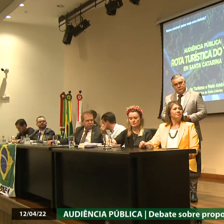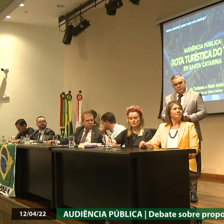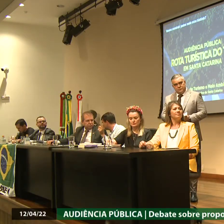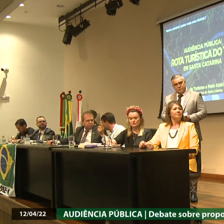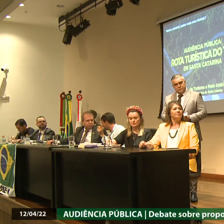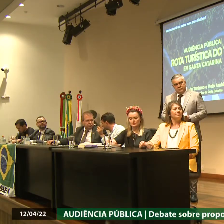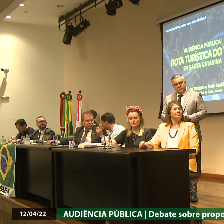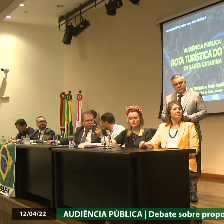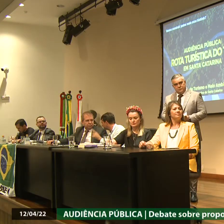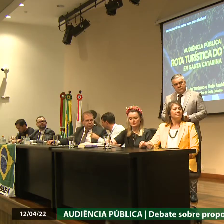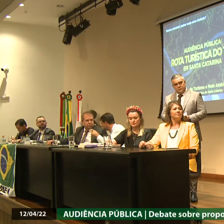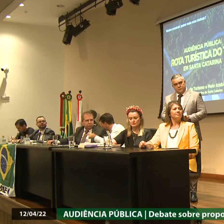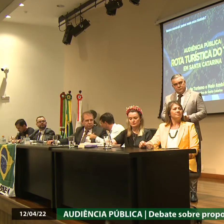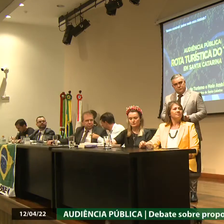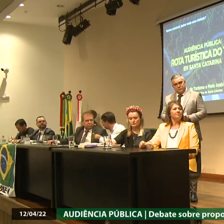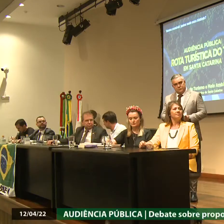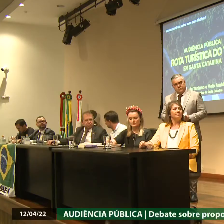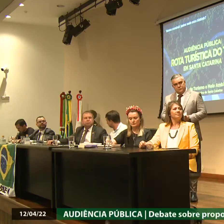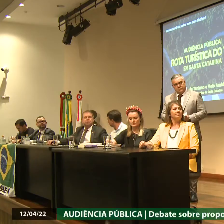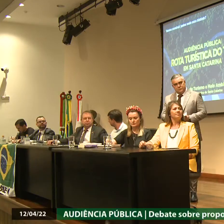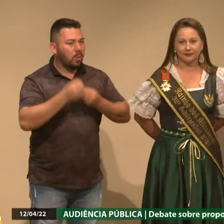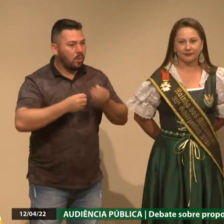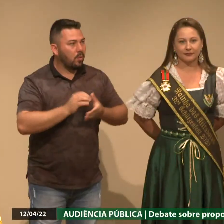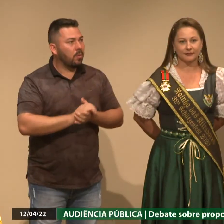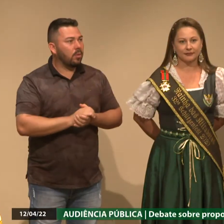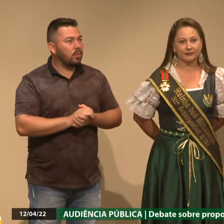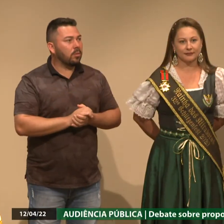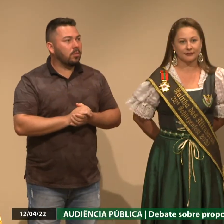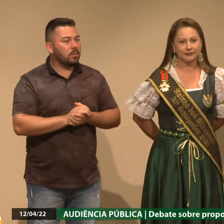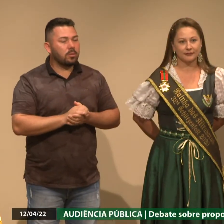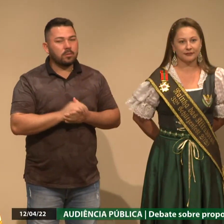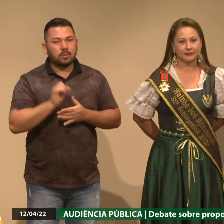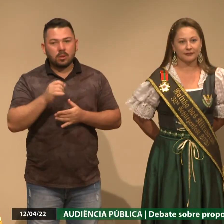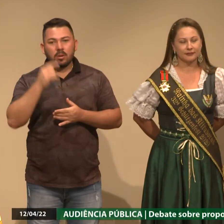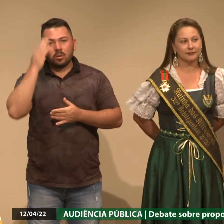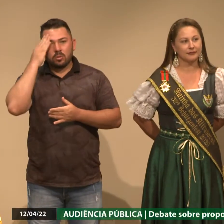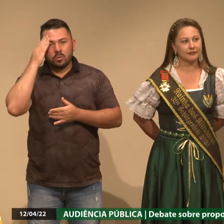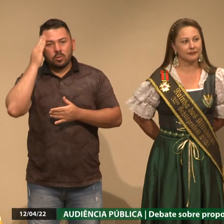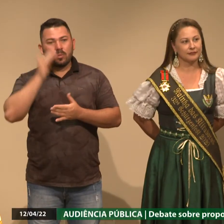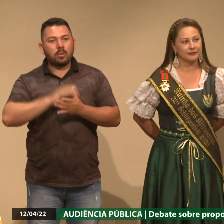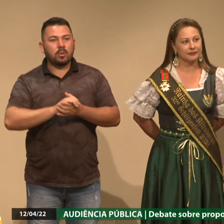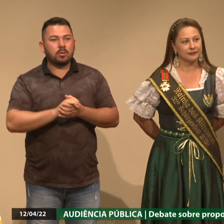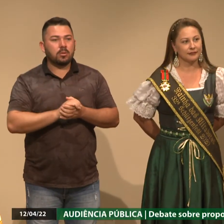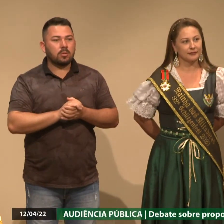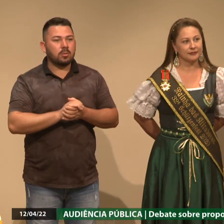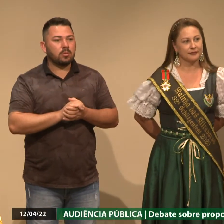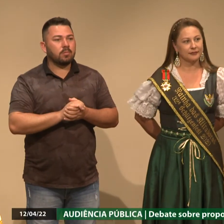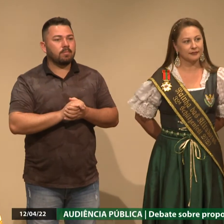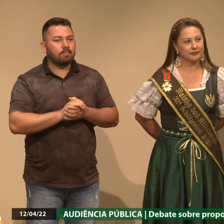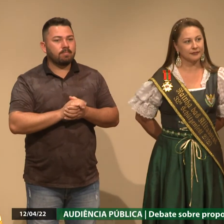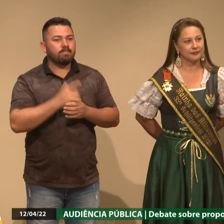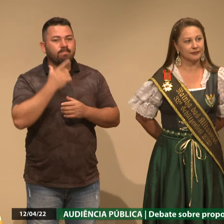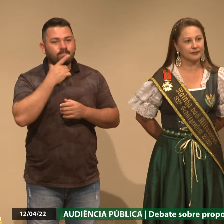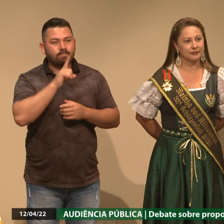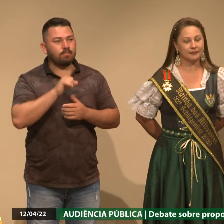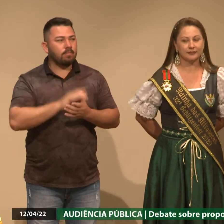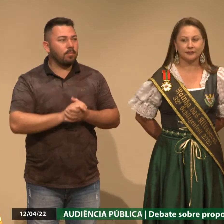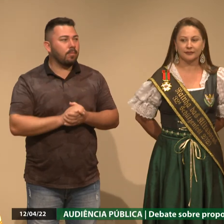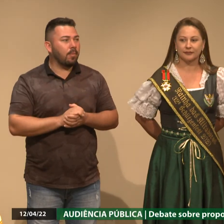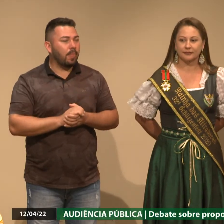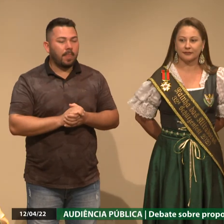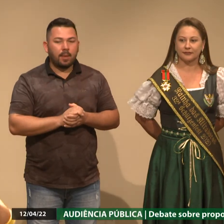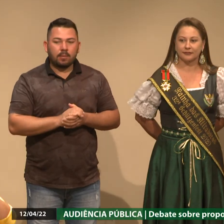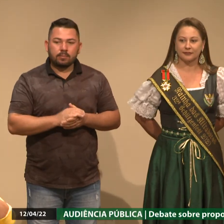nossas sociedades como se eu soubesse da Receita e do segredo eu diria